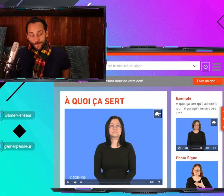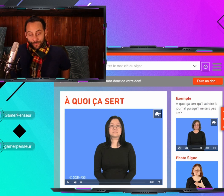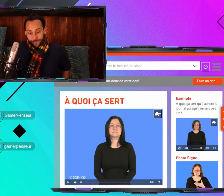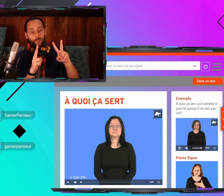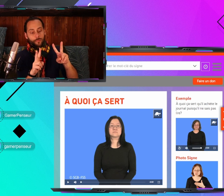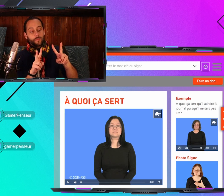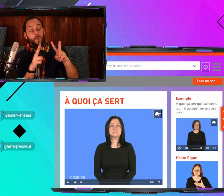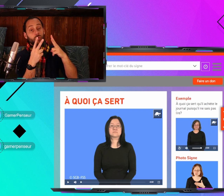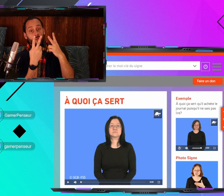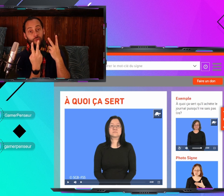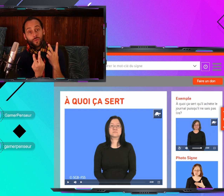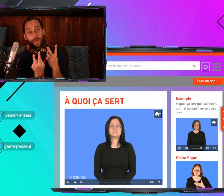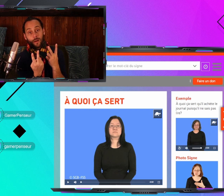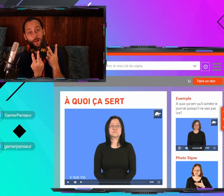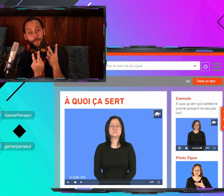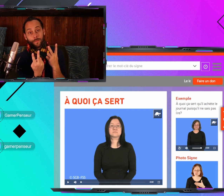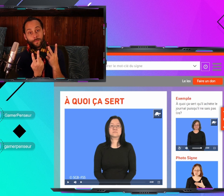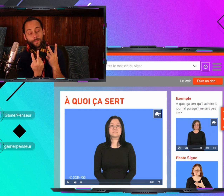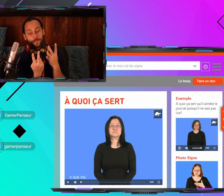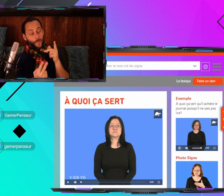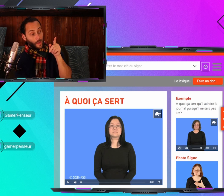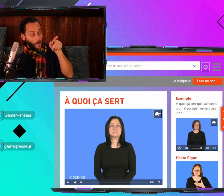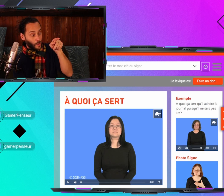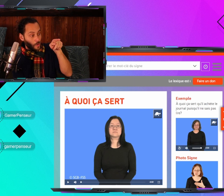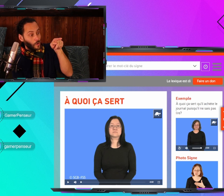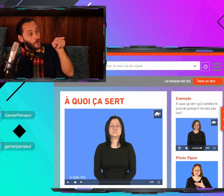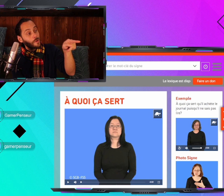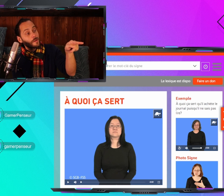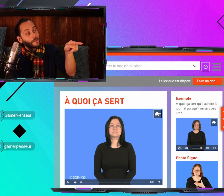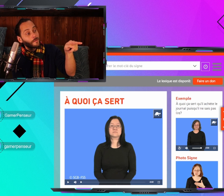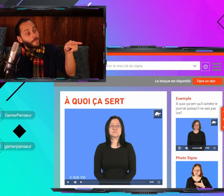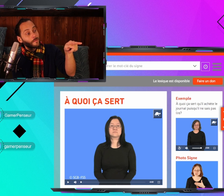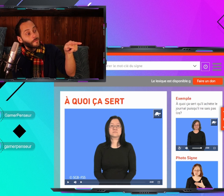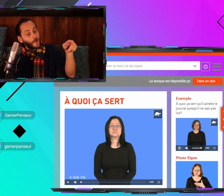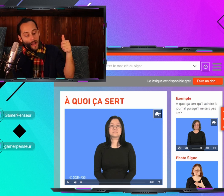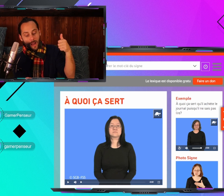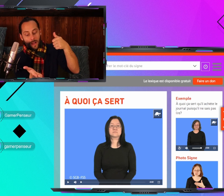pointage. Journal, lui,